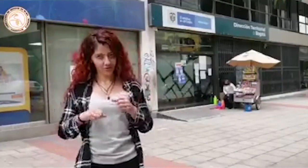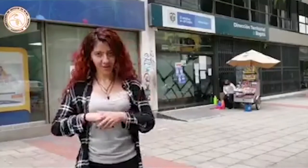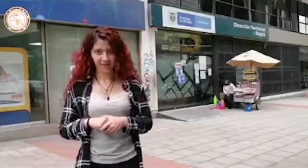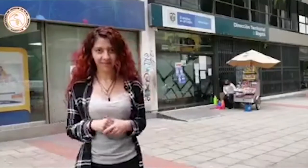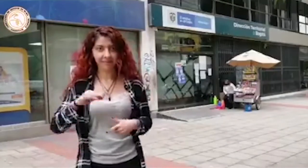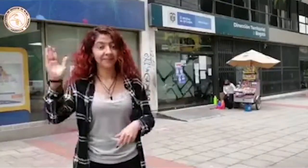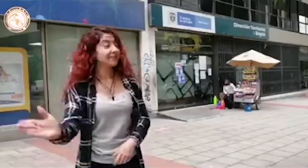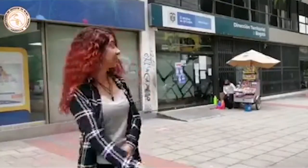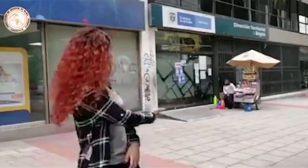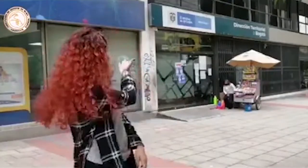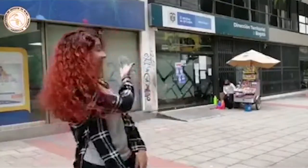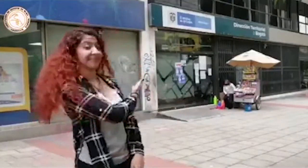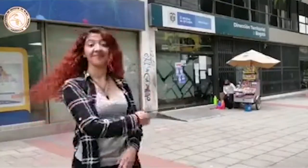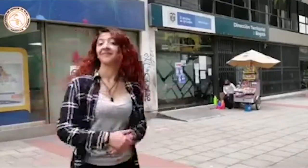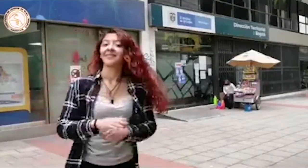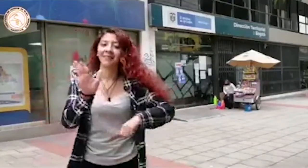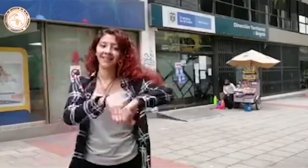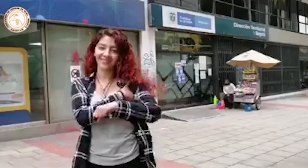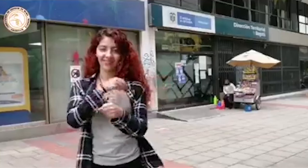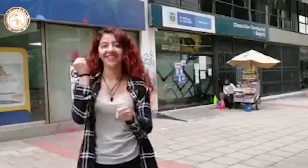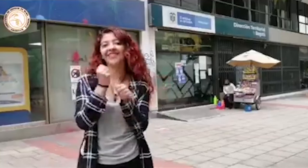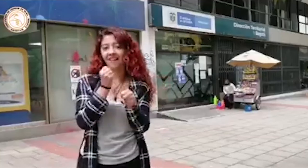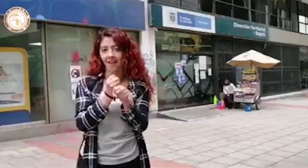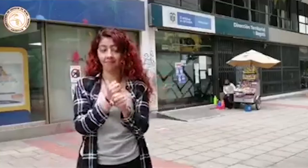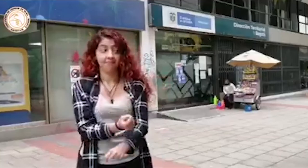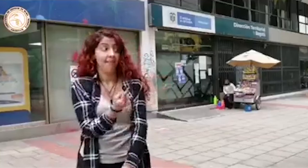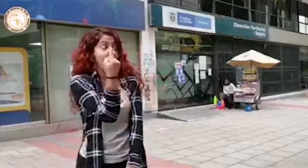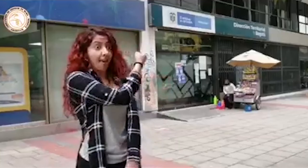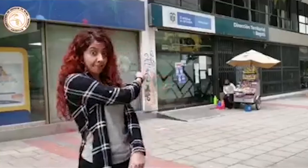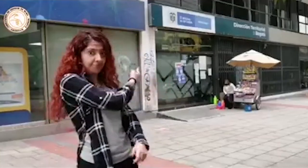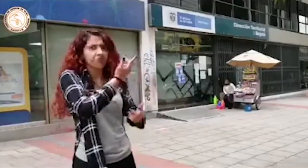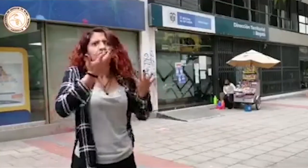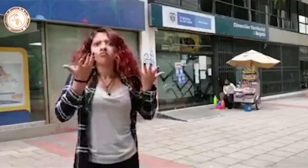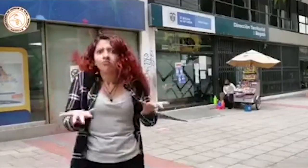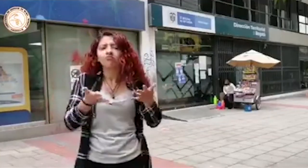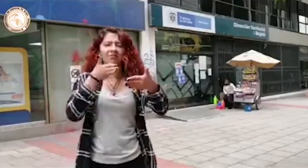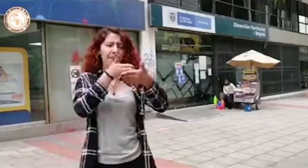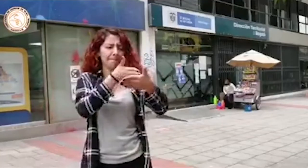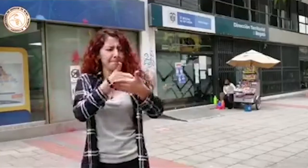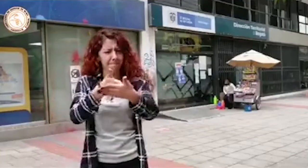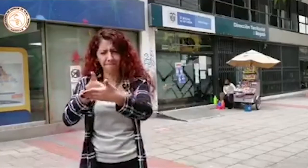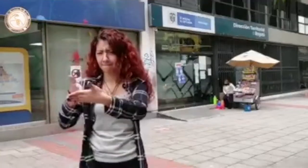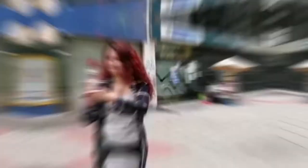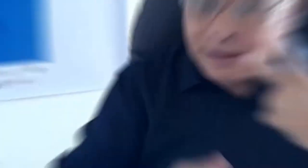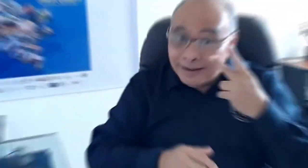Estoy aquí en la ciudad de Bogotá. Allí se encuentra el Ministerio del Trabajo. El Ministerio de Trabajo no es